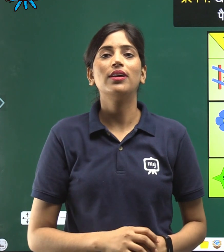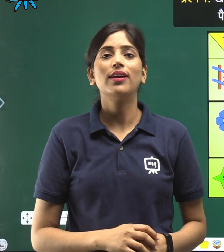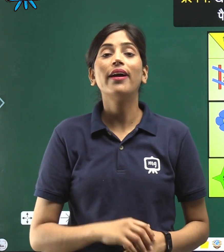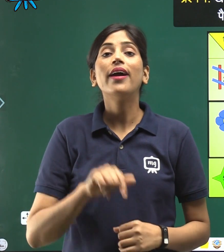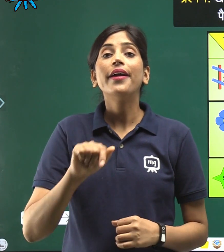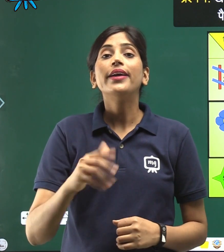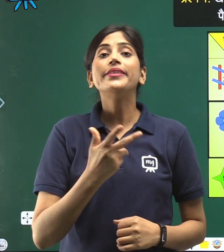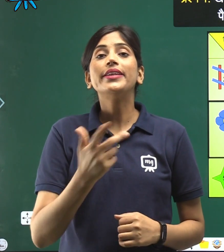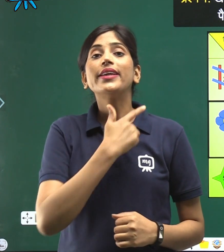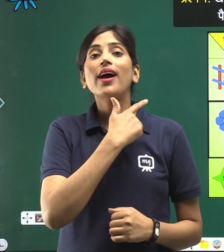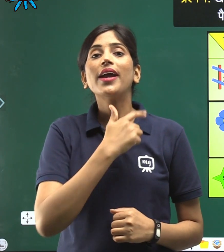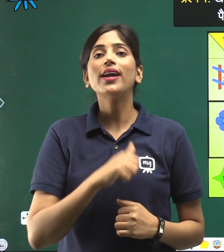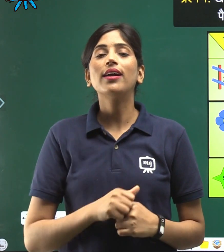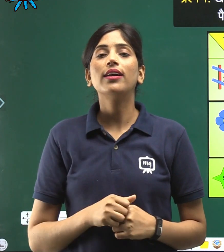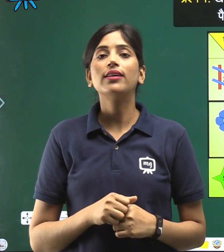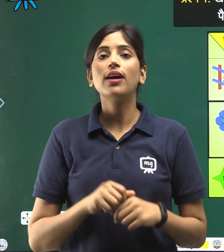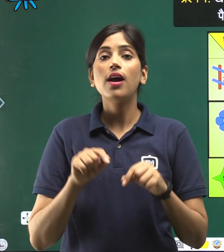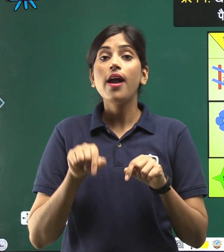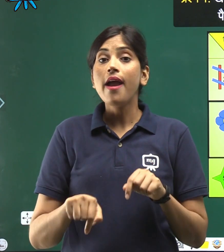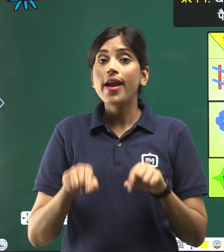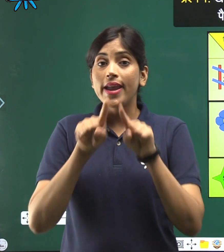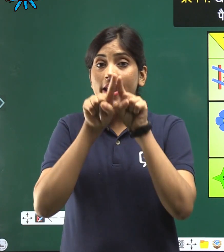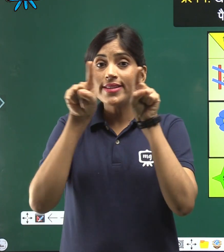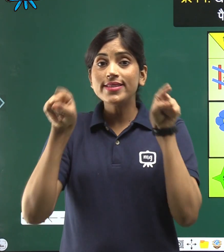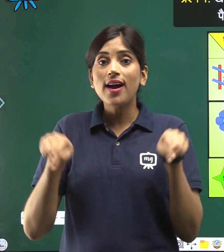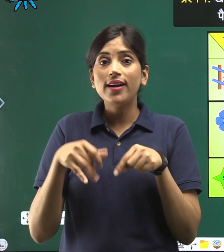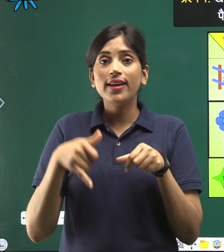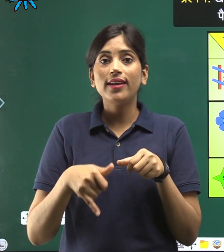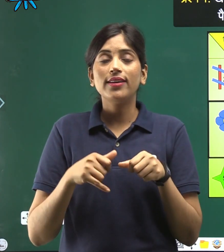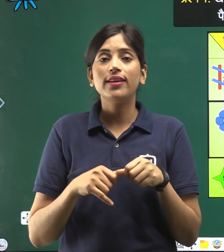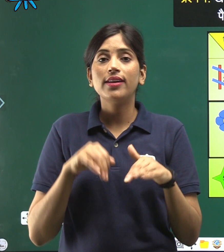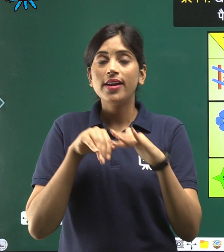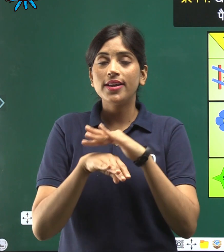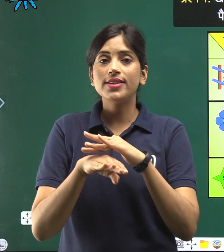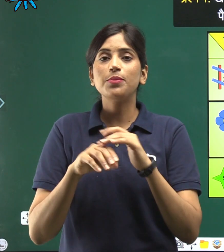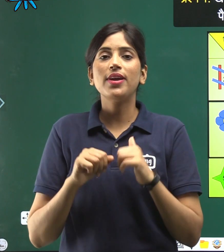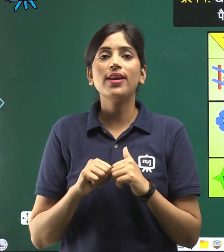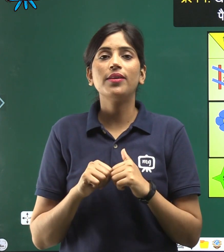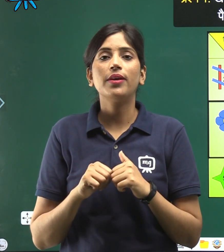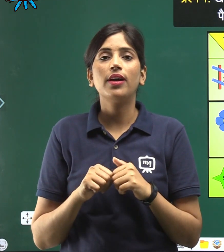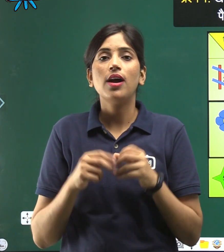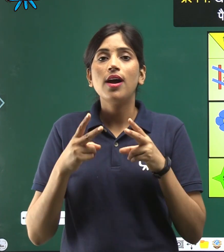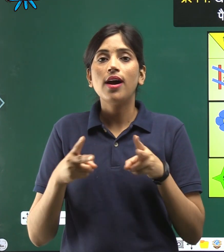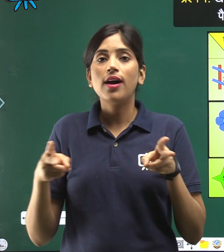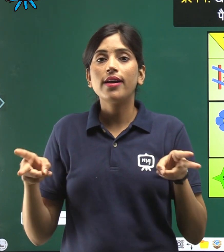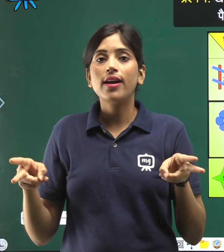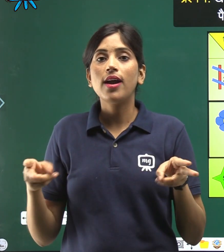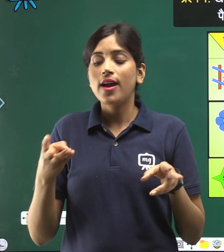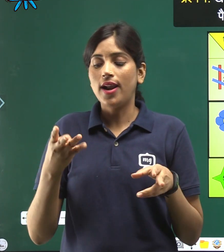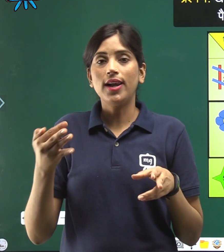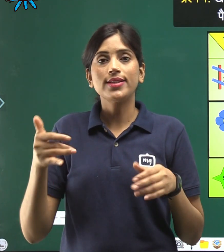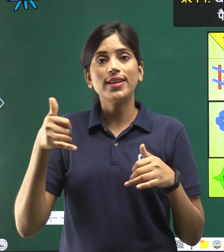ये क्या है? एक चार्ट है, इसमें अलग अलग